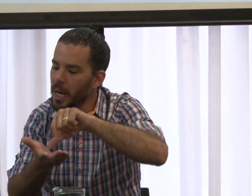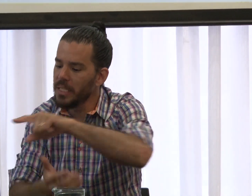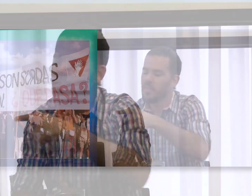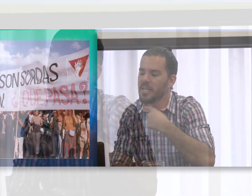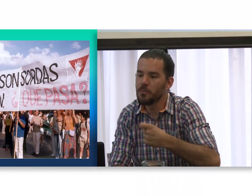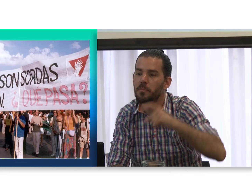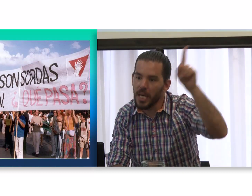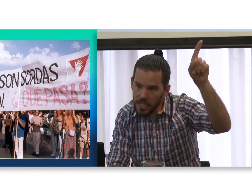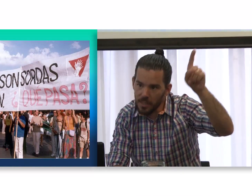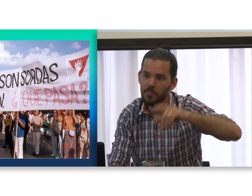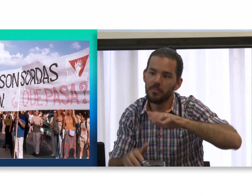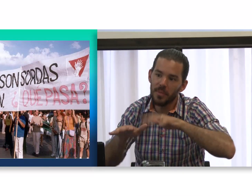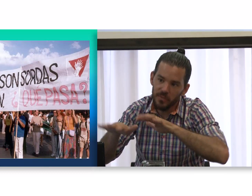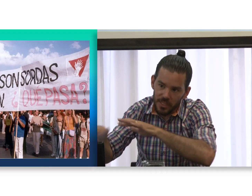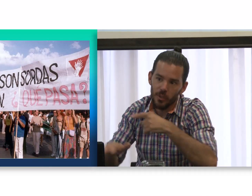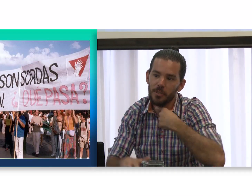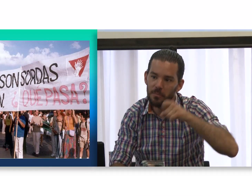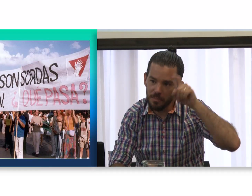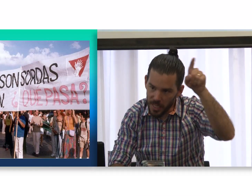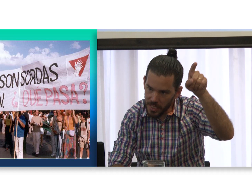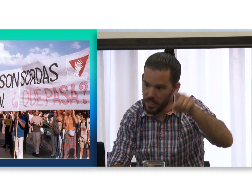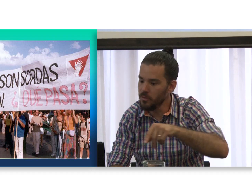su audición. Mejorar su audición no es poder escuchar.